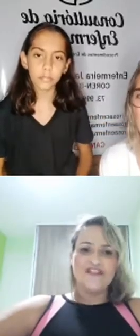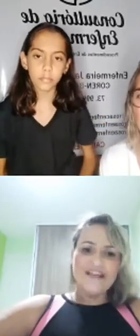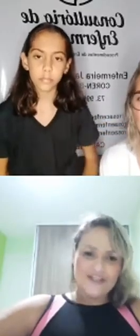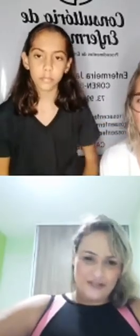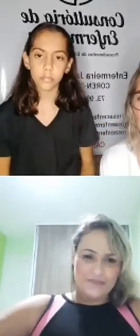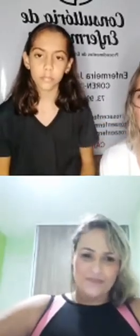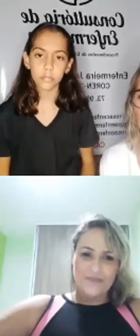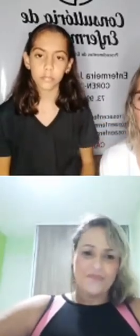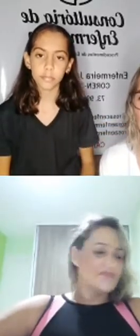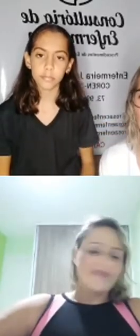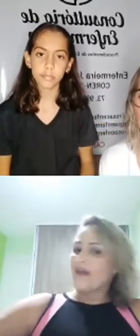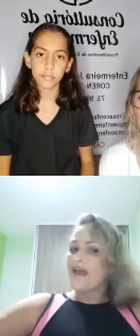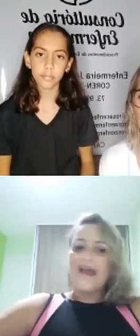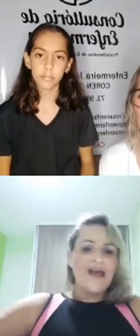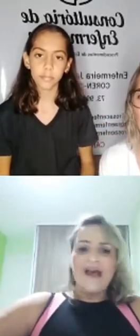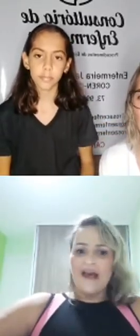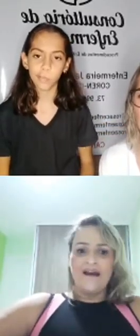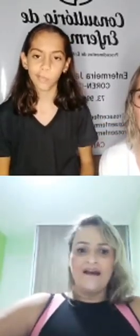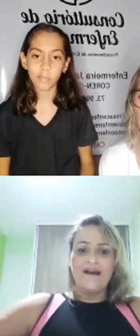Gente,